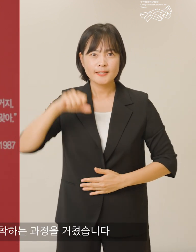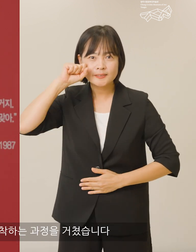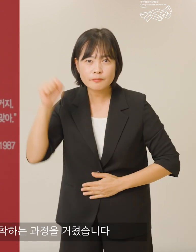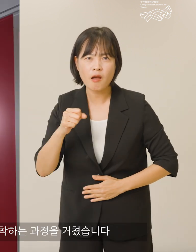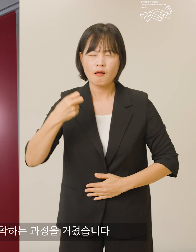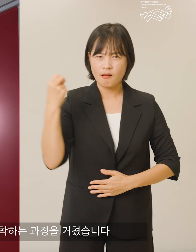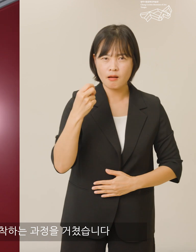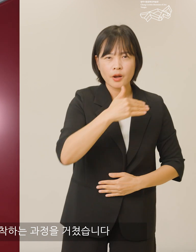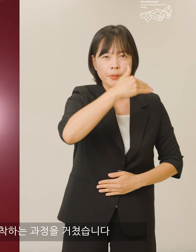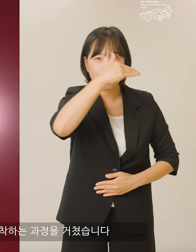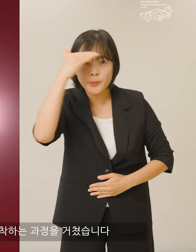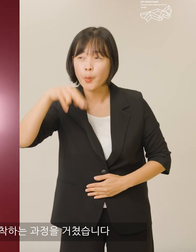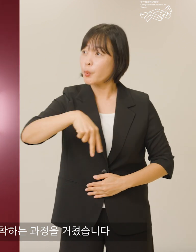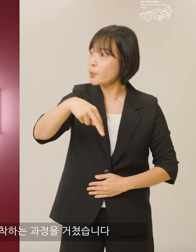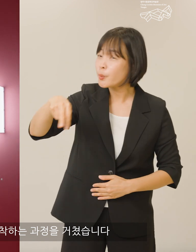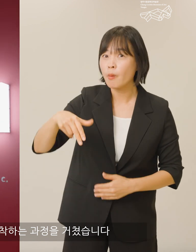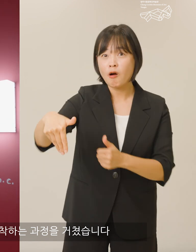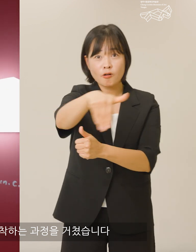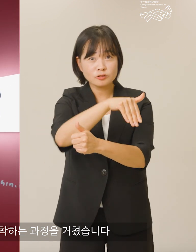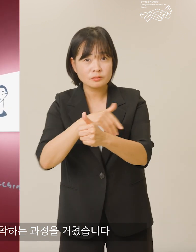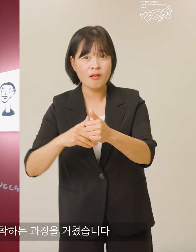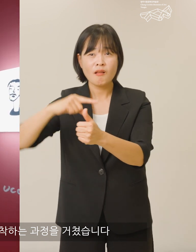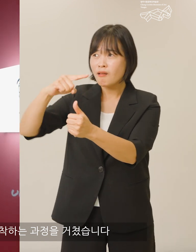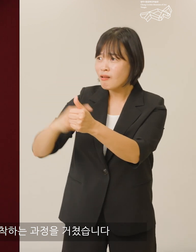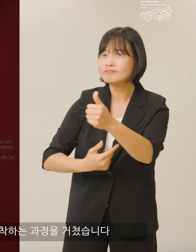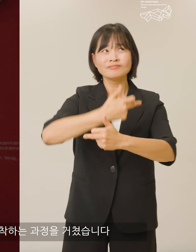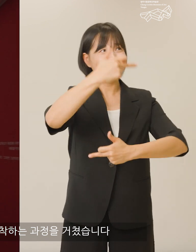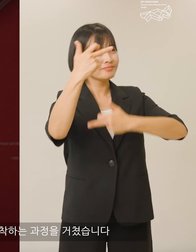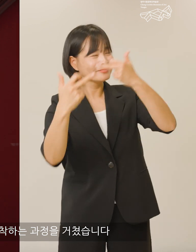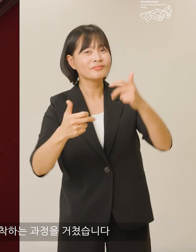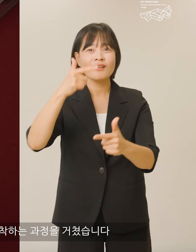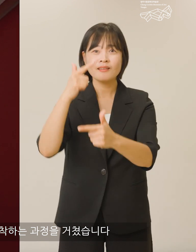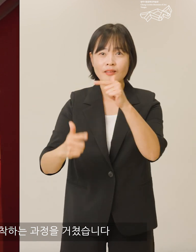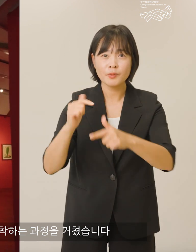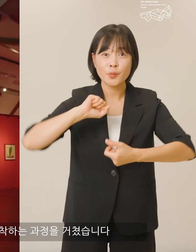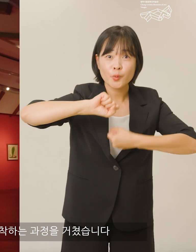자연물들을 관찰하고 대상의 특징들을 포착하는 과정을 거쳤습니다.